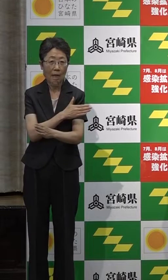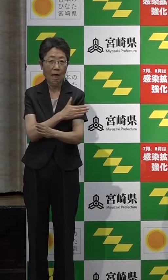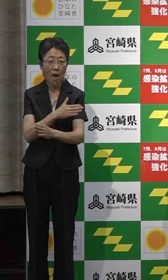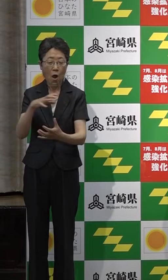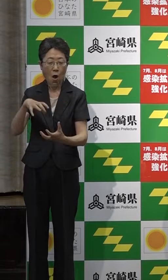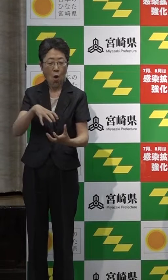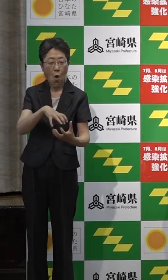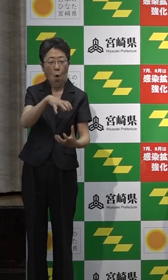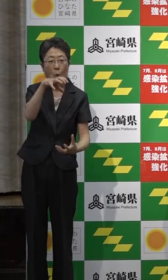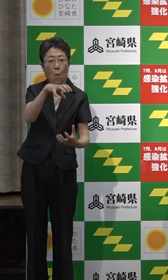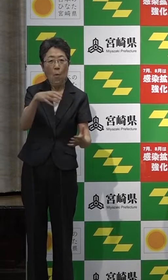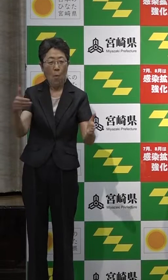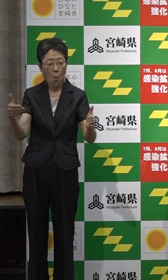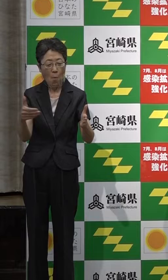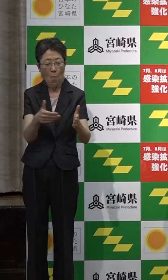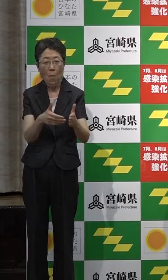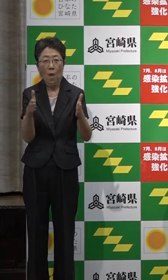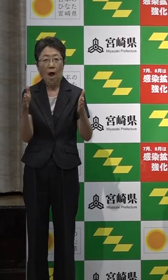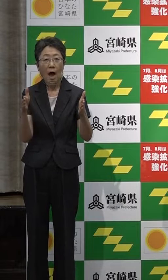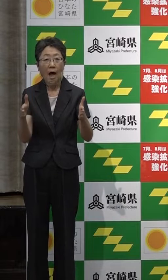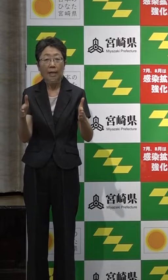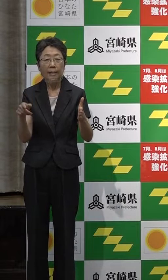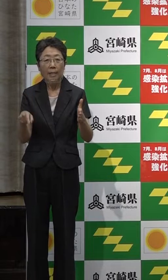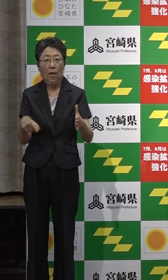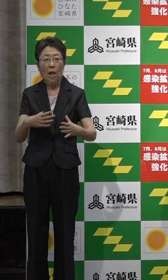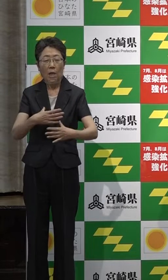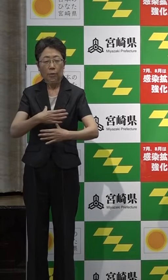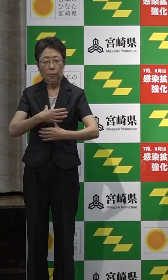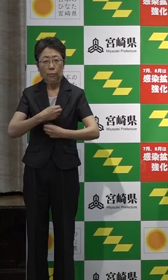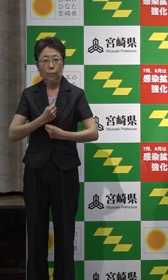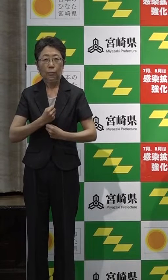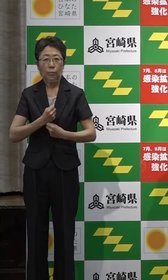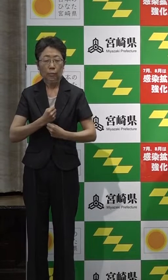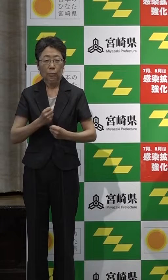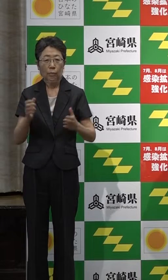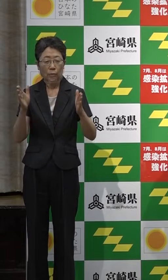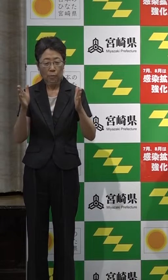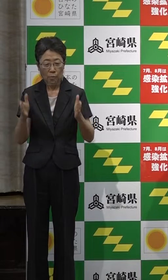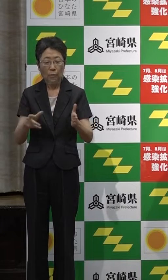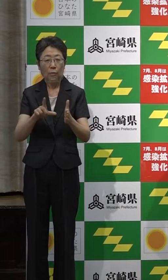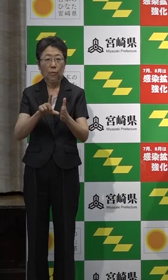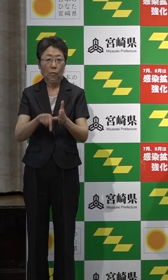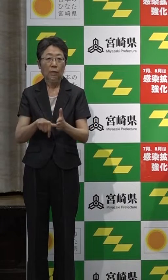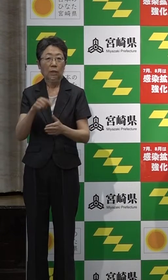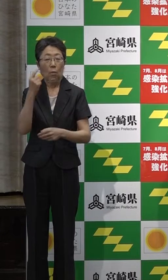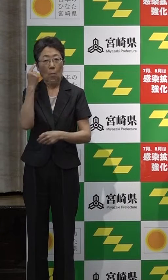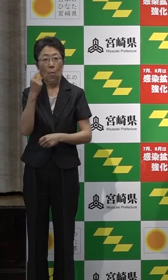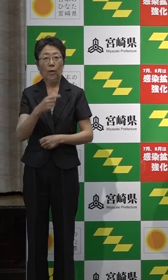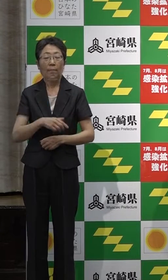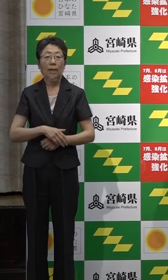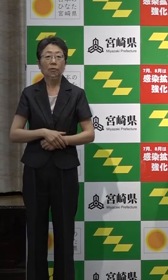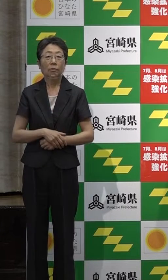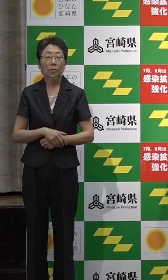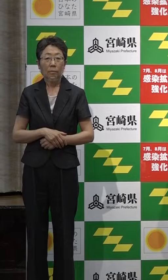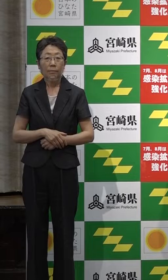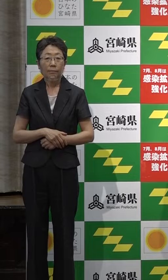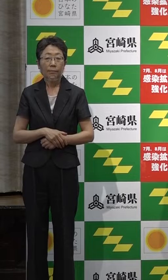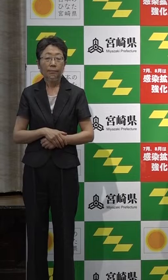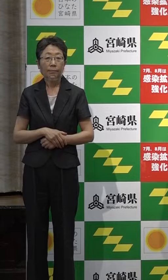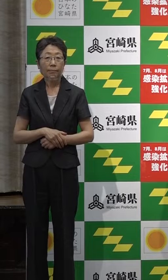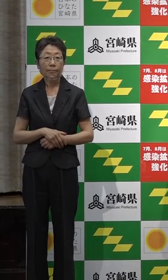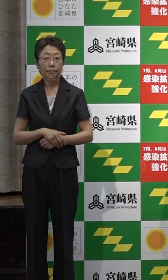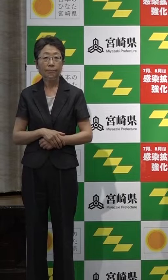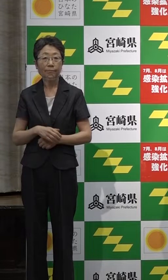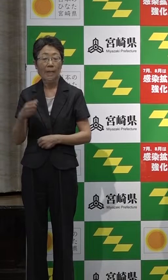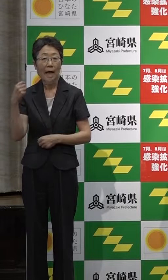ね、非常に注意すべき状況ではないかと考えております。で、そうですね、